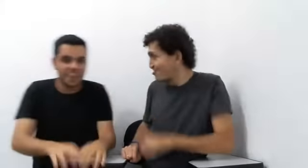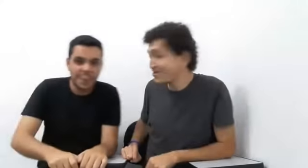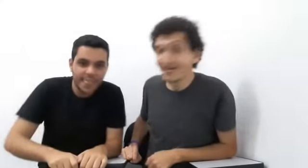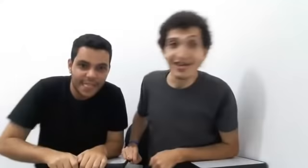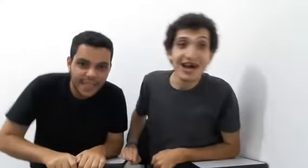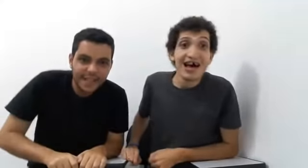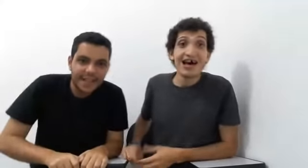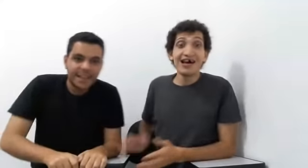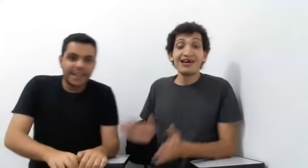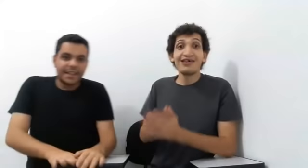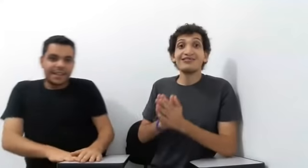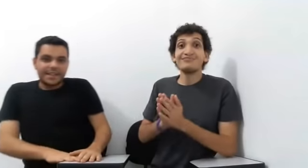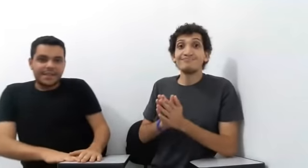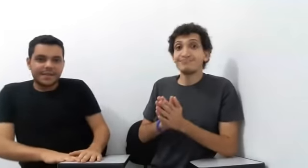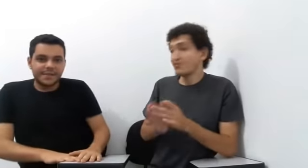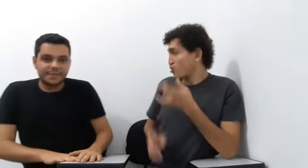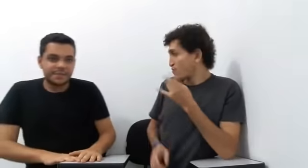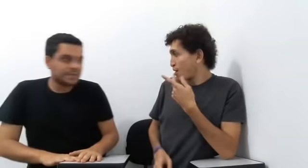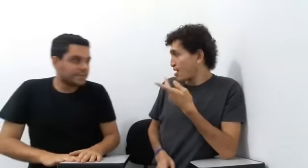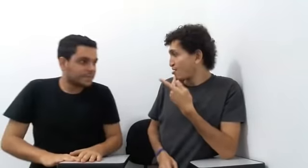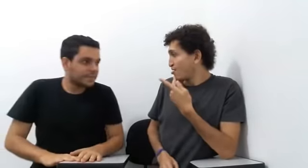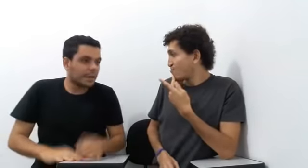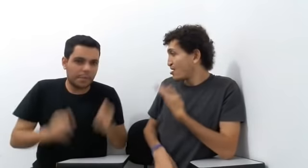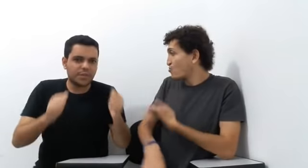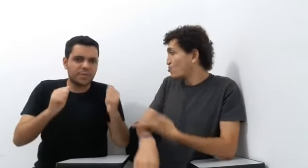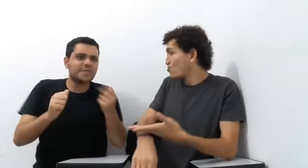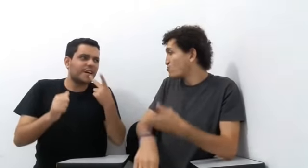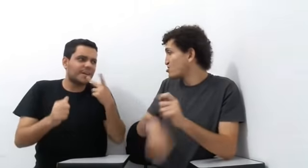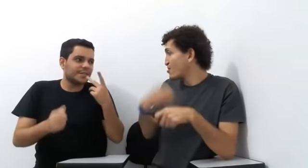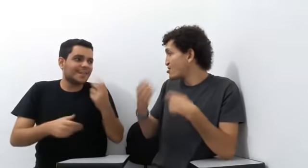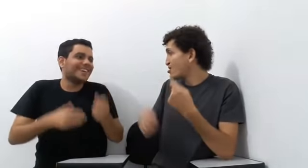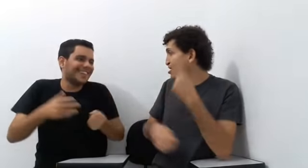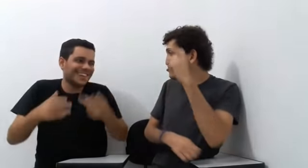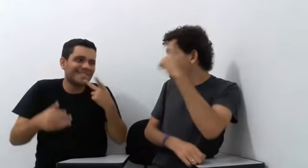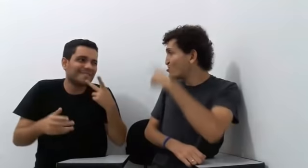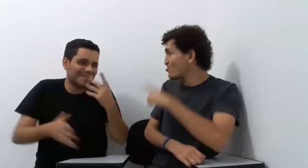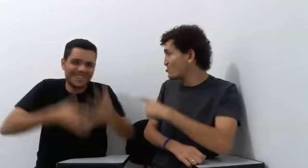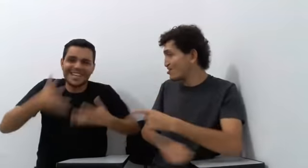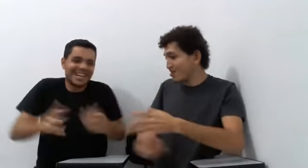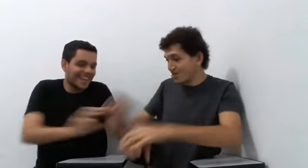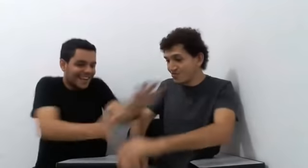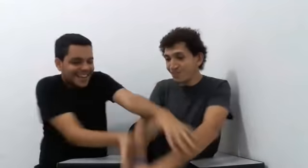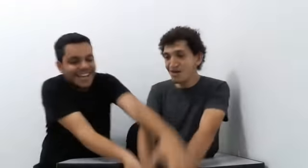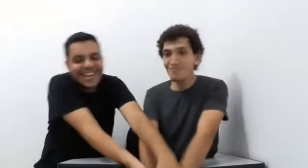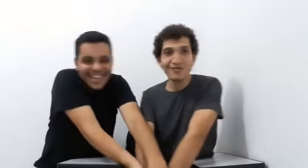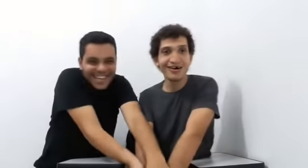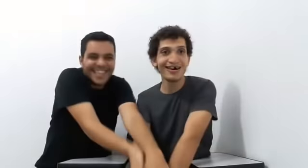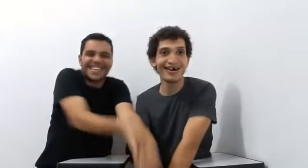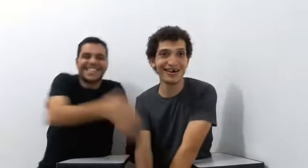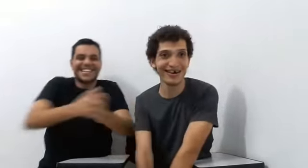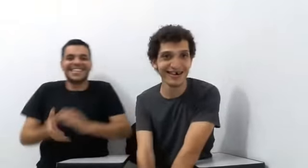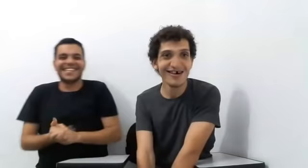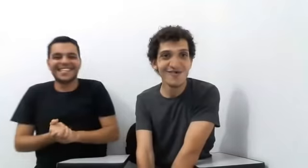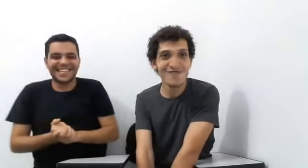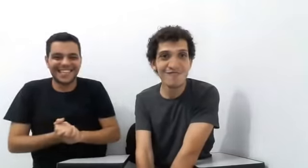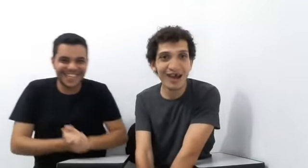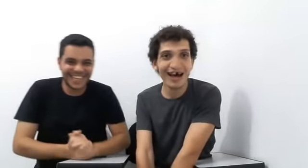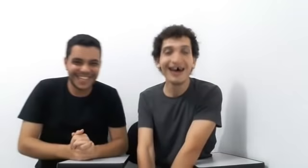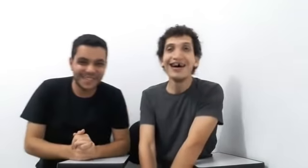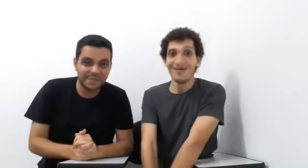ok. Só falar, né? Pode falar. Vai difícil, né? Segura meu nome. Vamos lá.